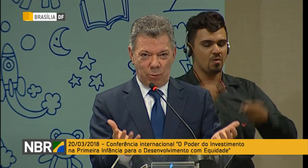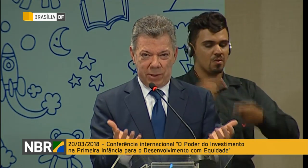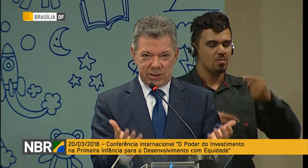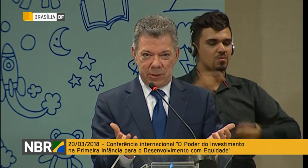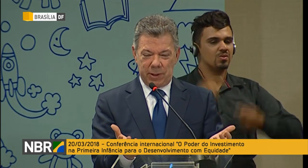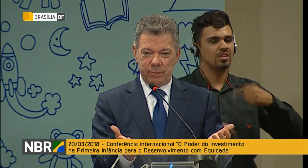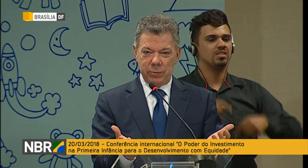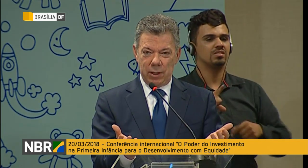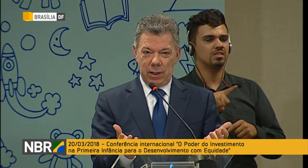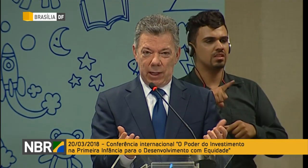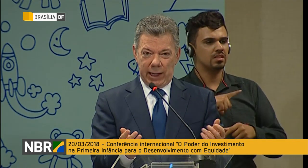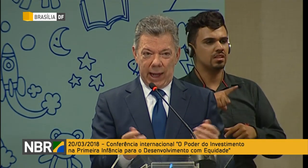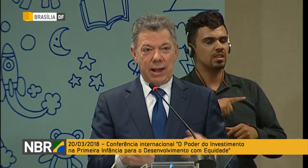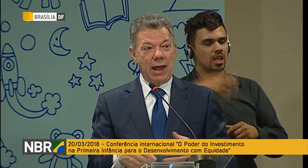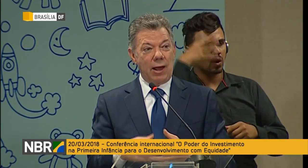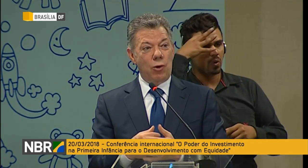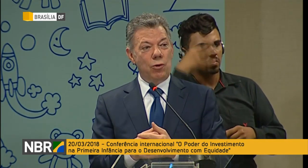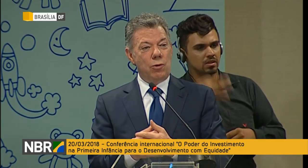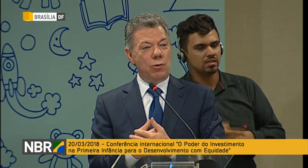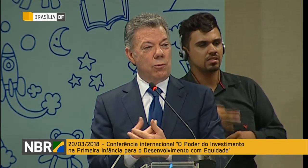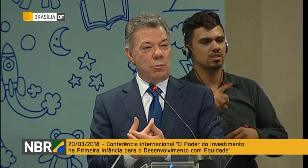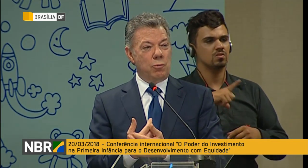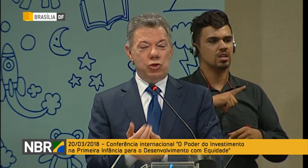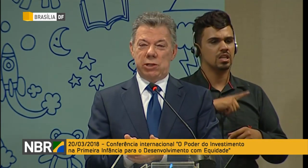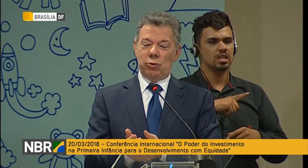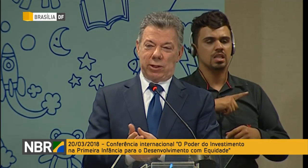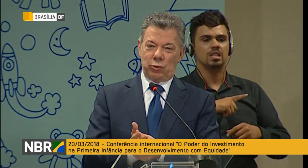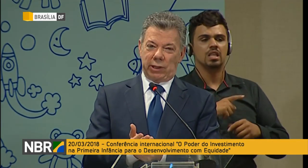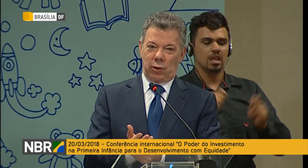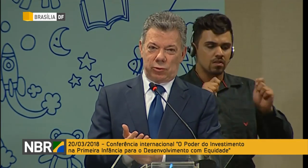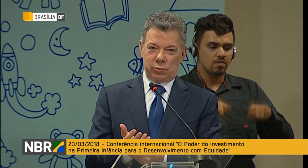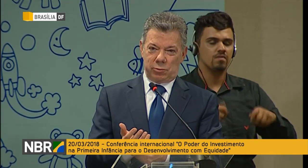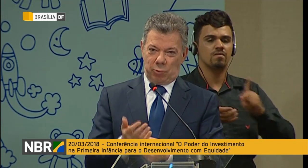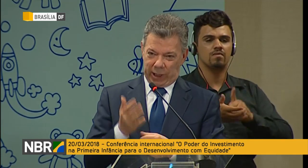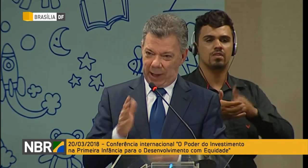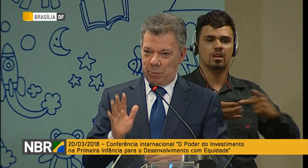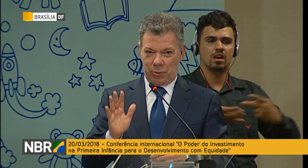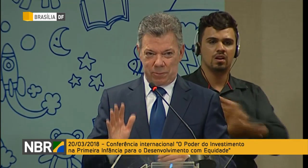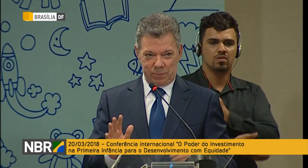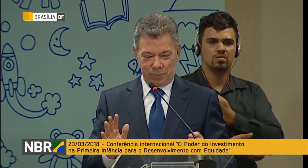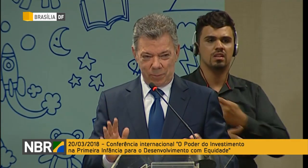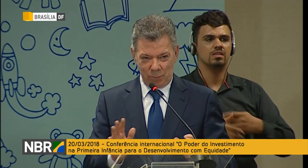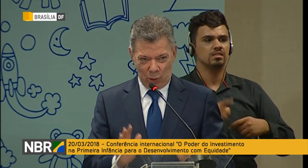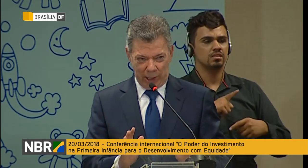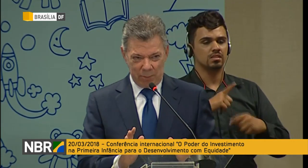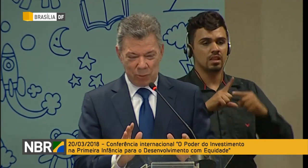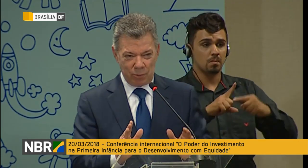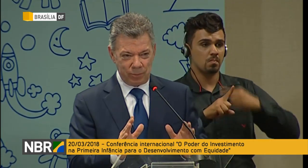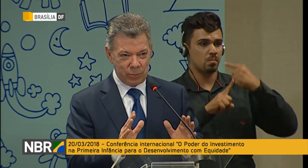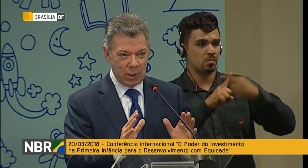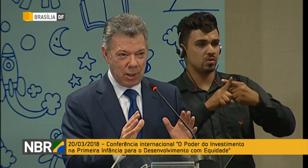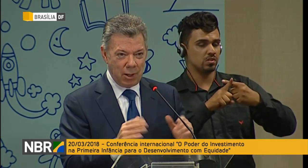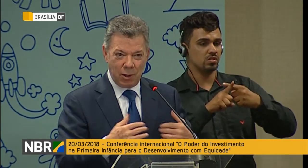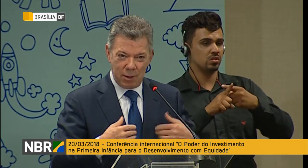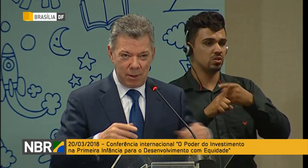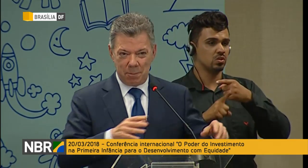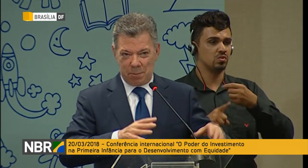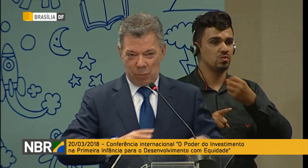política integral, compreensiva, que deu muitos resultados.